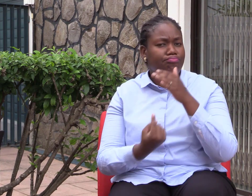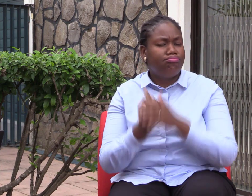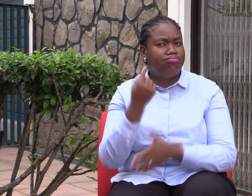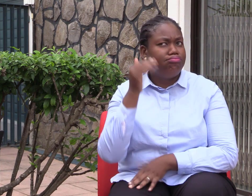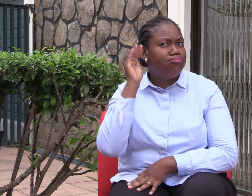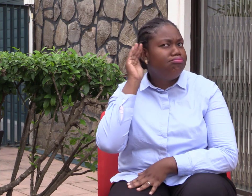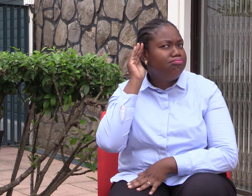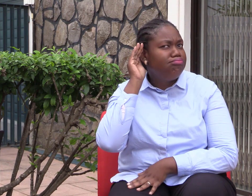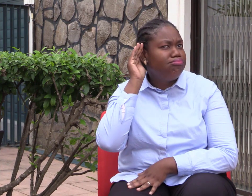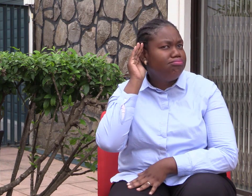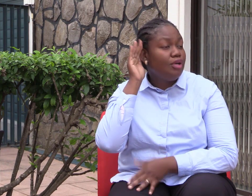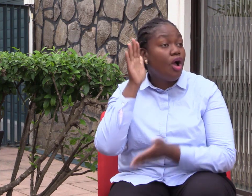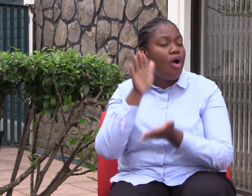2015 ouvi